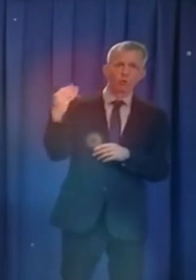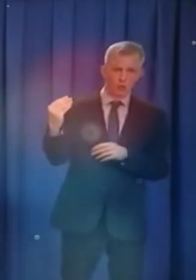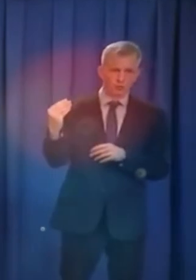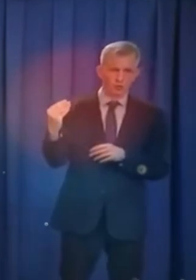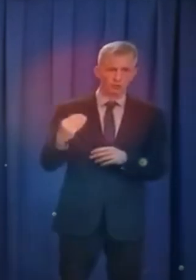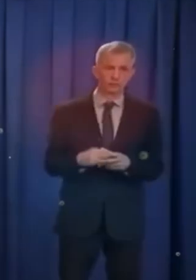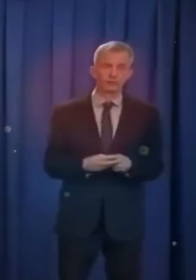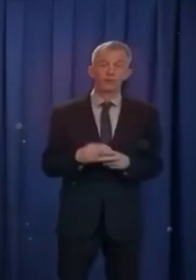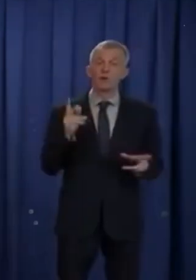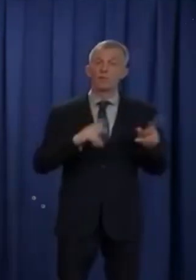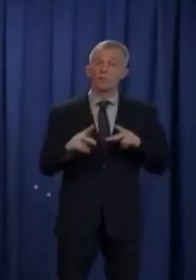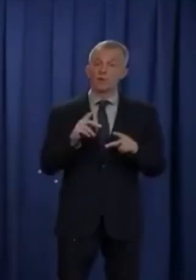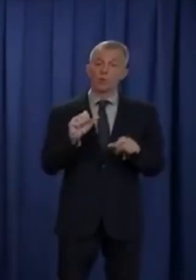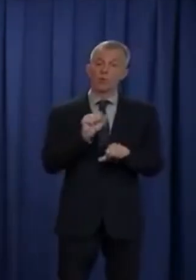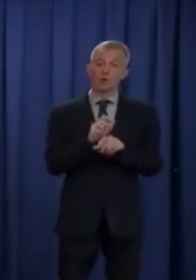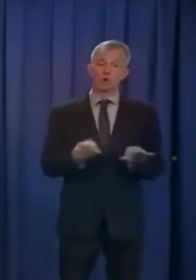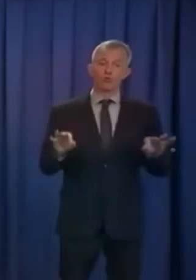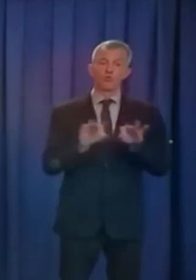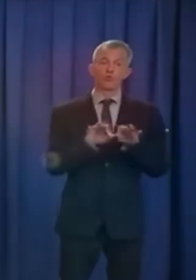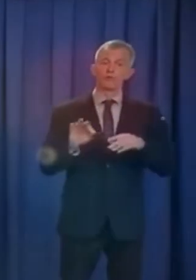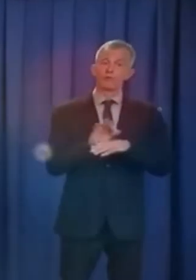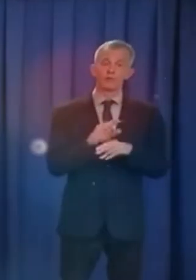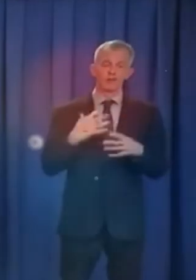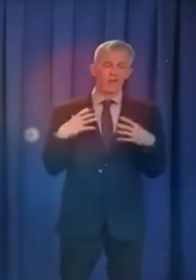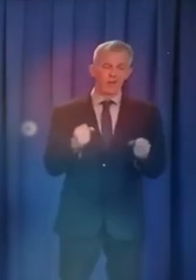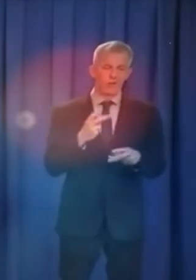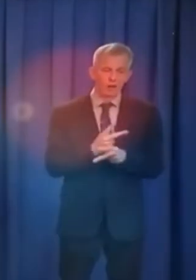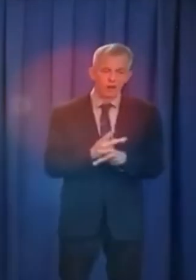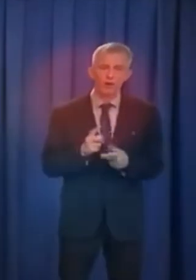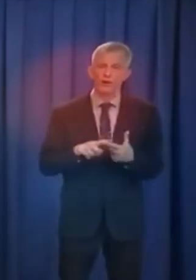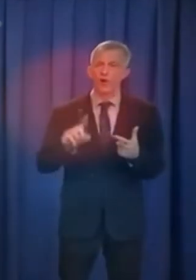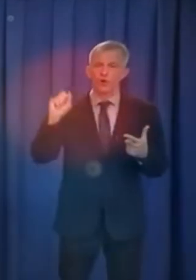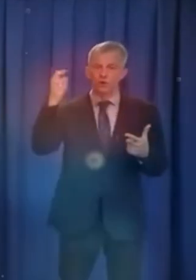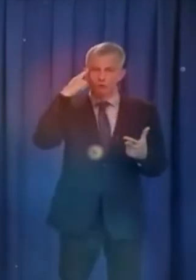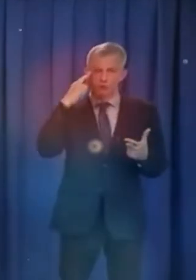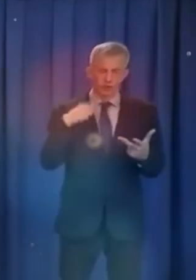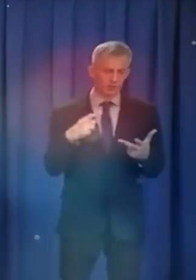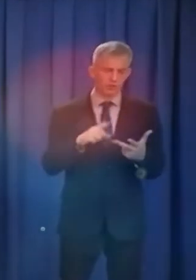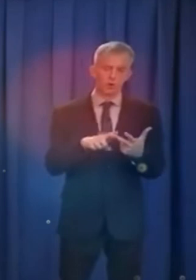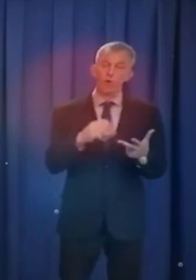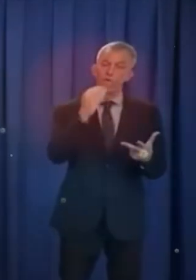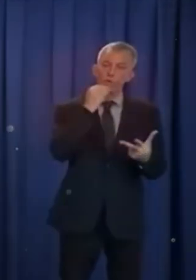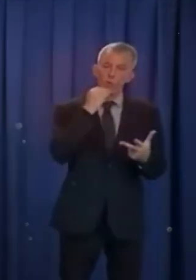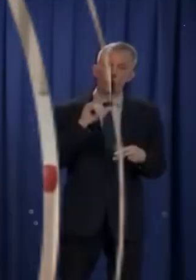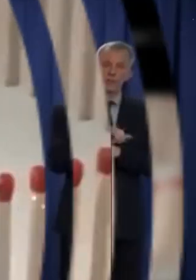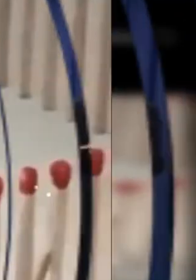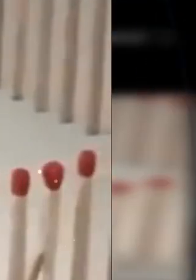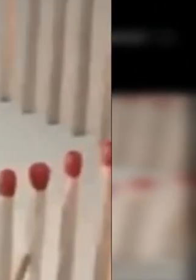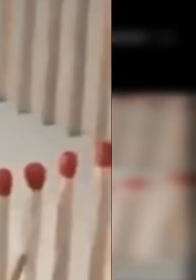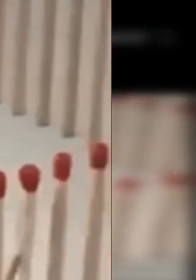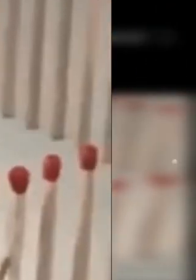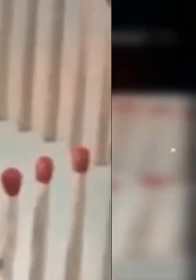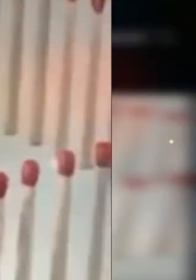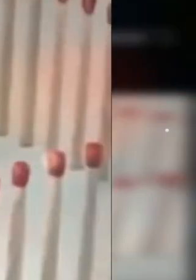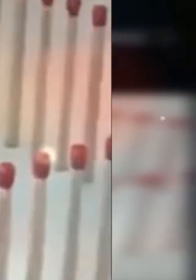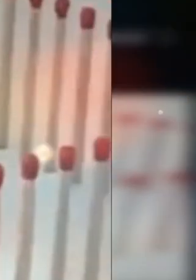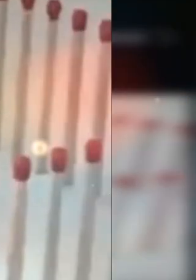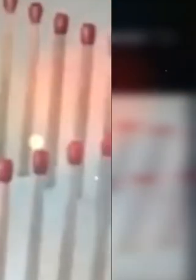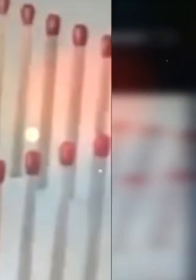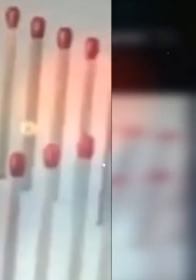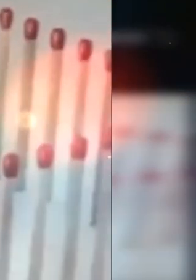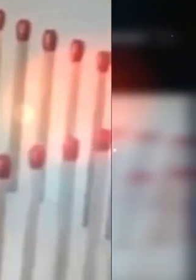나가서 빨리 가서 그거를 해결하고 올 수는 있지만, 그거 외의 일들은